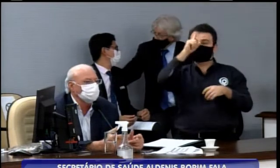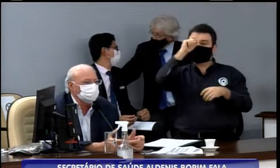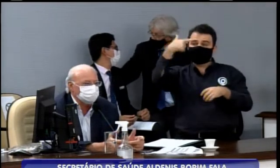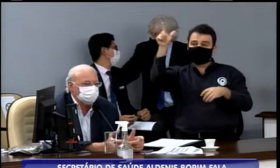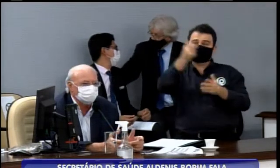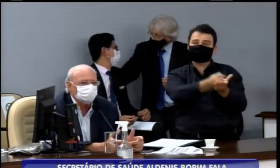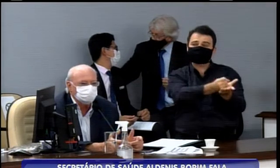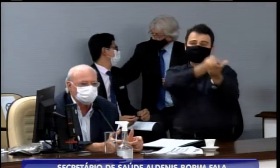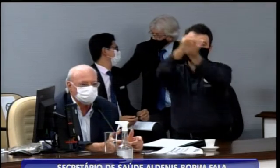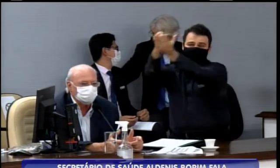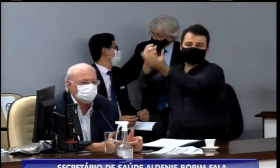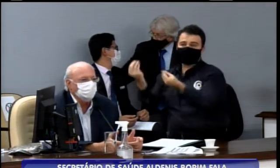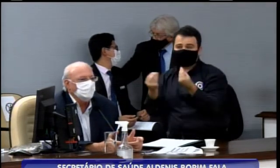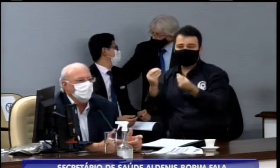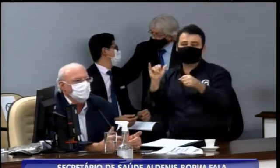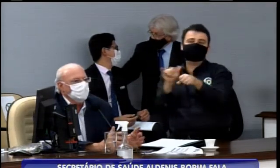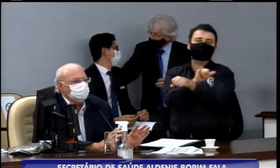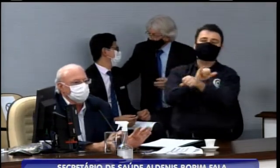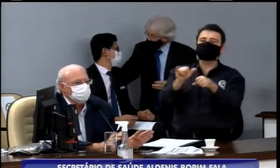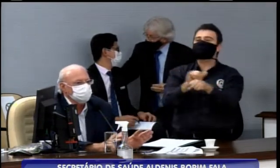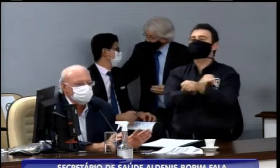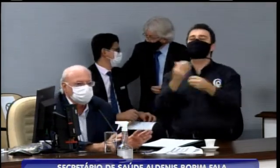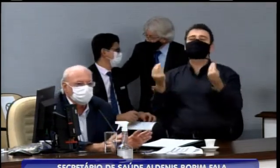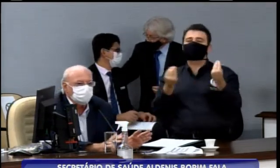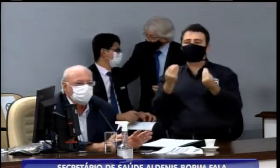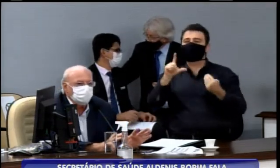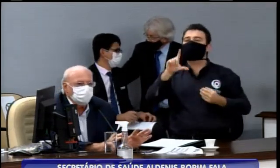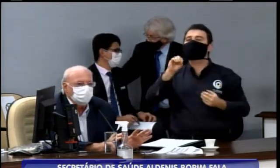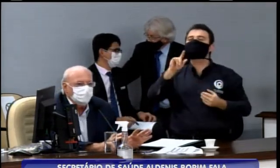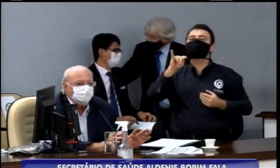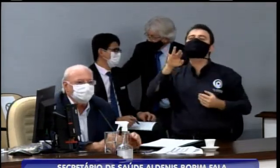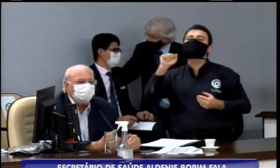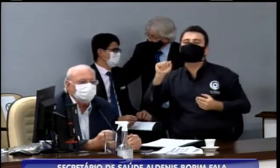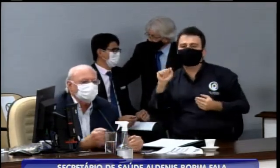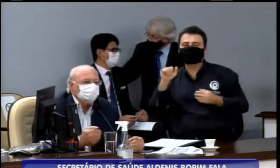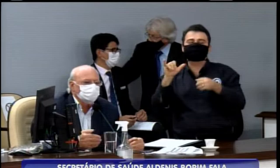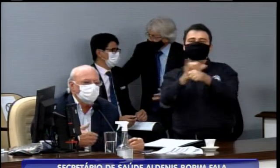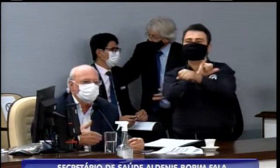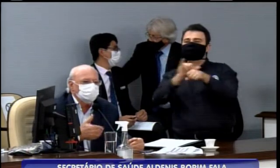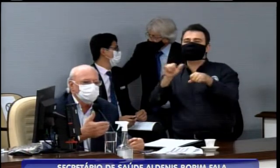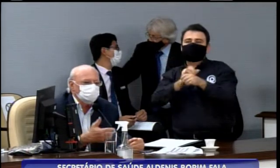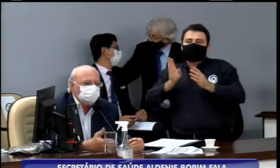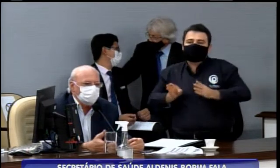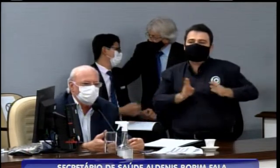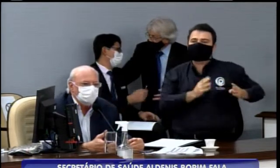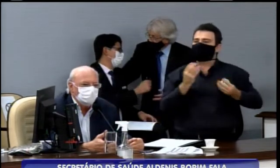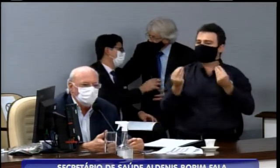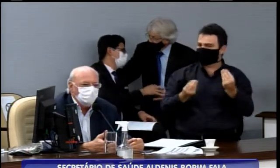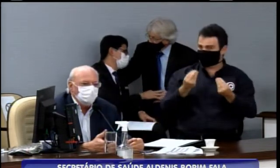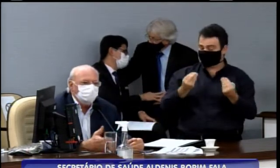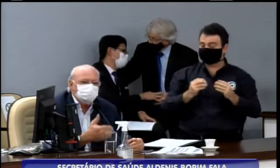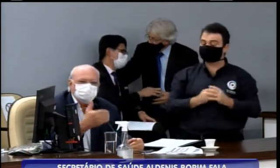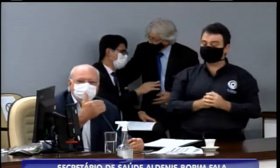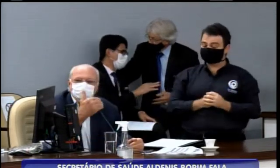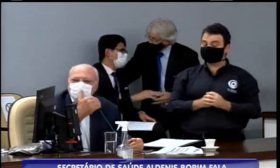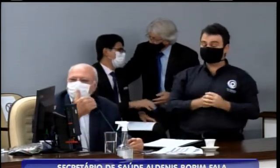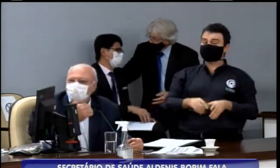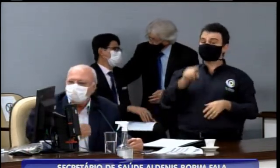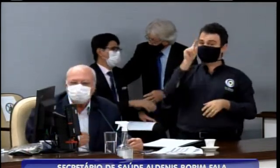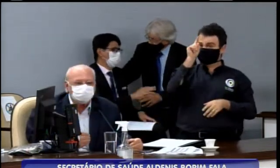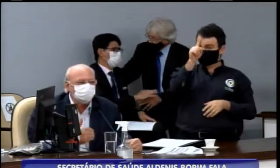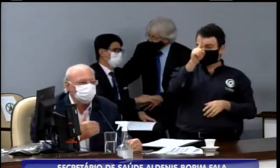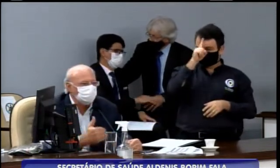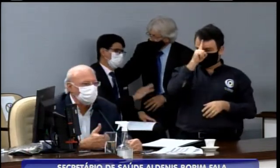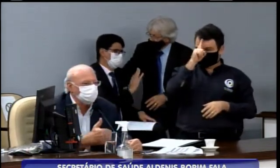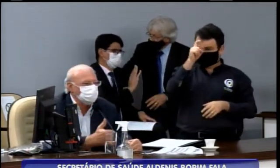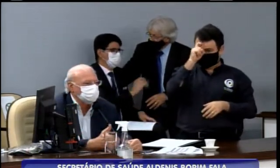Como vai ser essa logística? Essa logística, dentro do nosso edital, existe uma